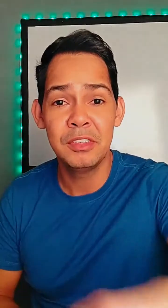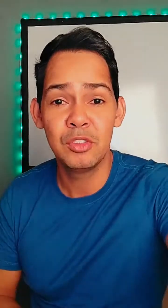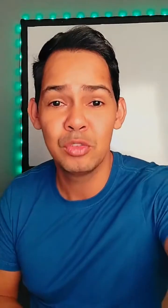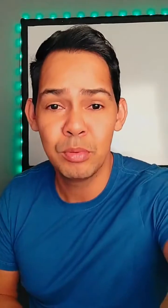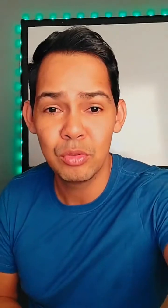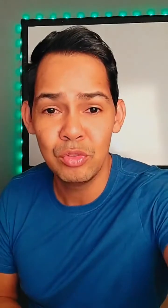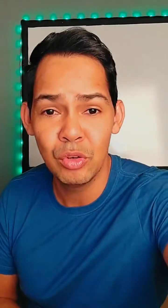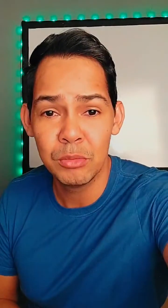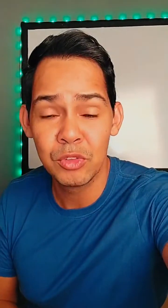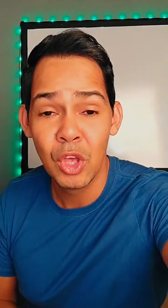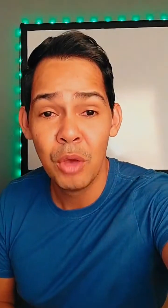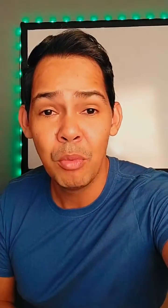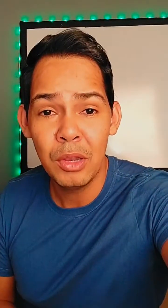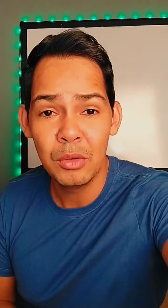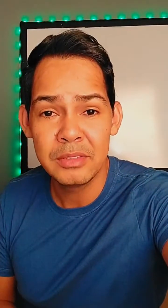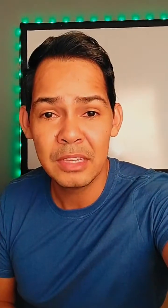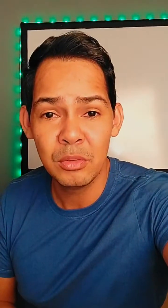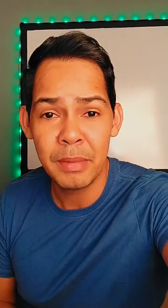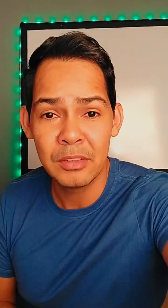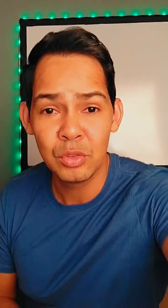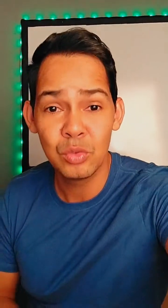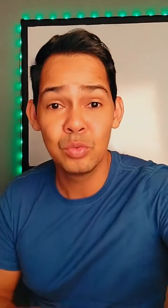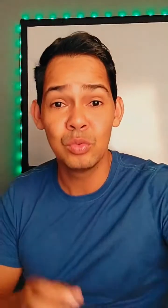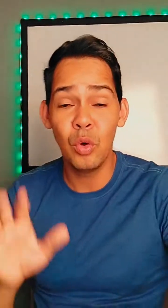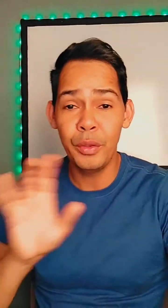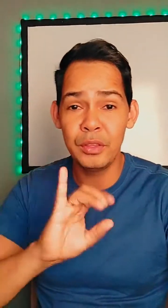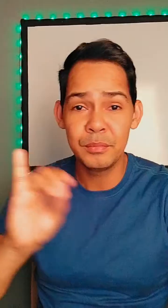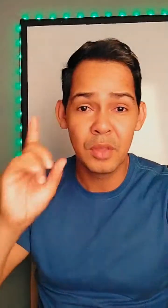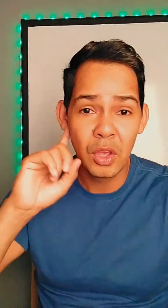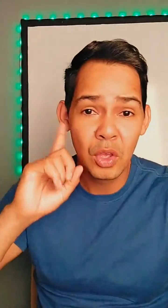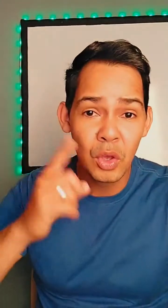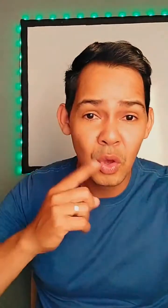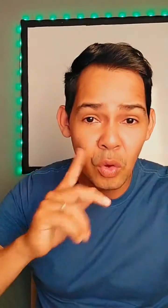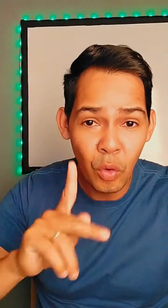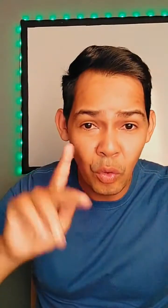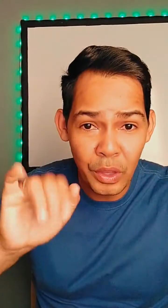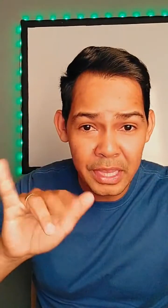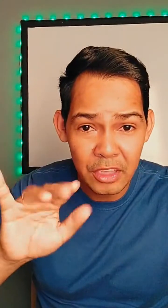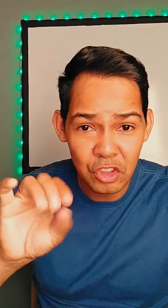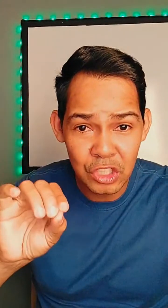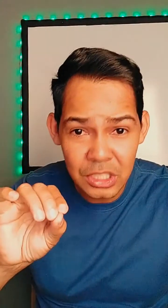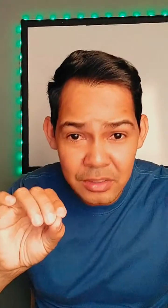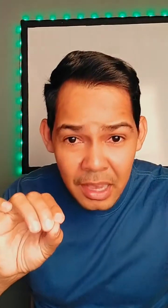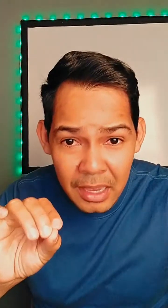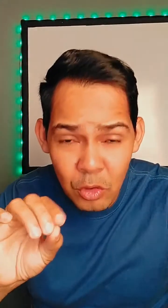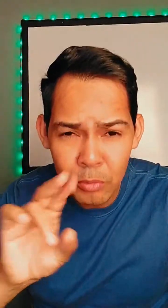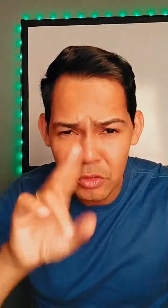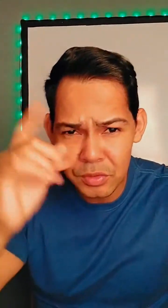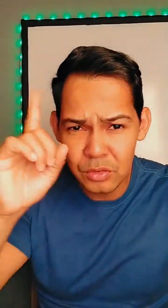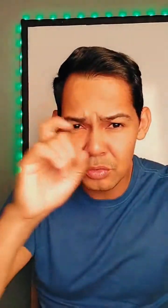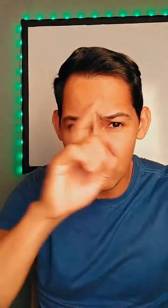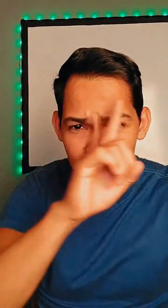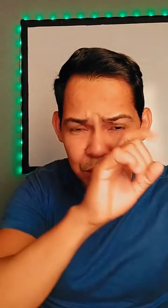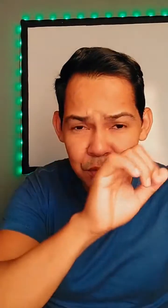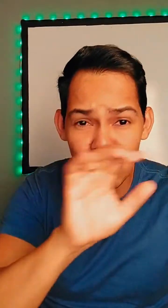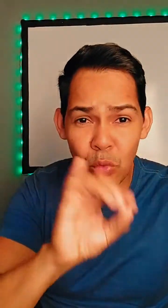no ponto de ônibus. Boa noite, saí do Paz, eu sou surdo. Oi, Keishi. Ai, nome difícil, nome difícil. Oi,